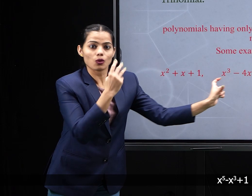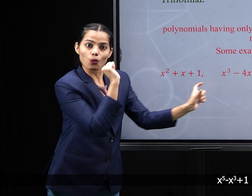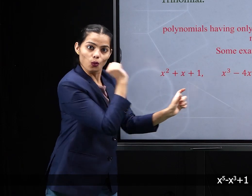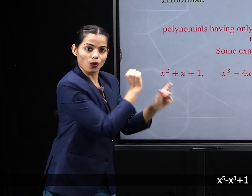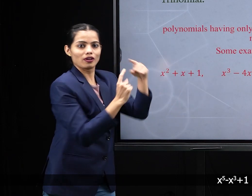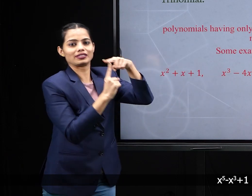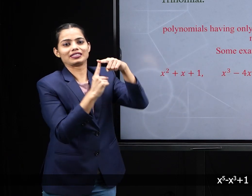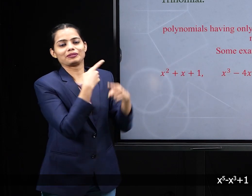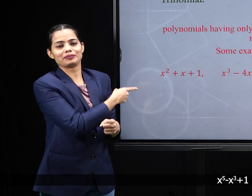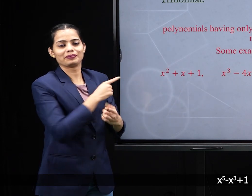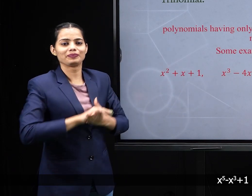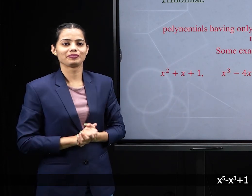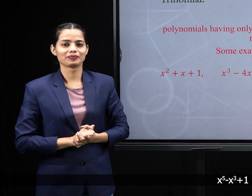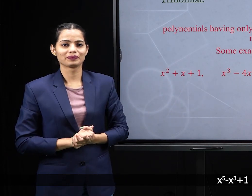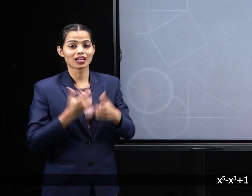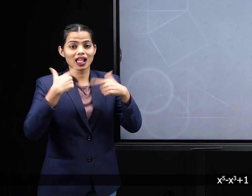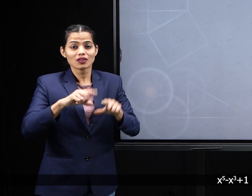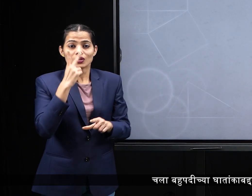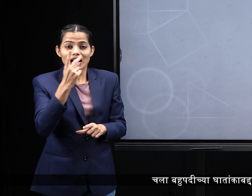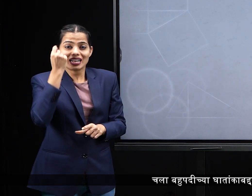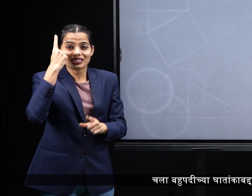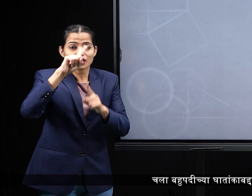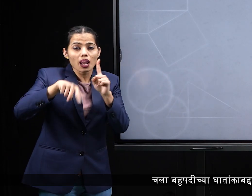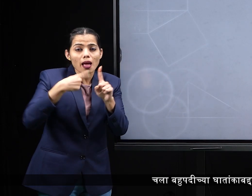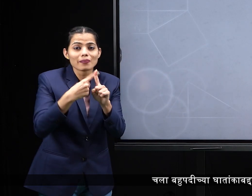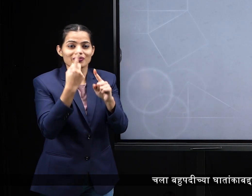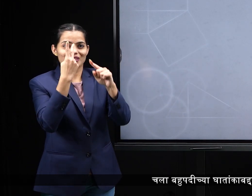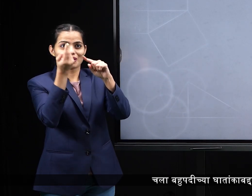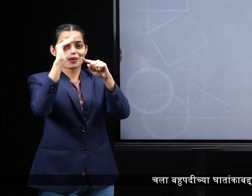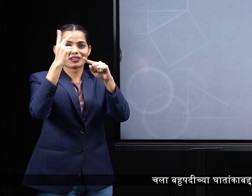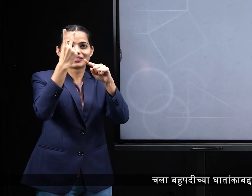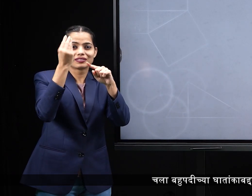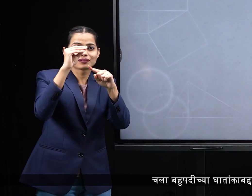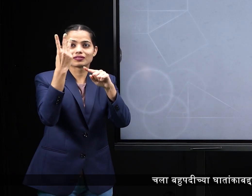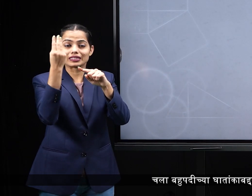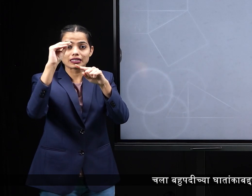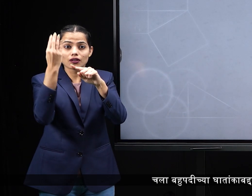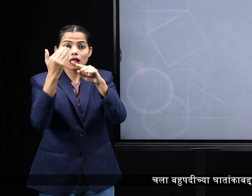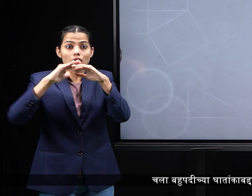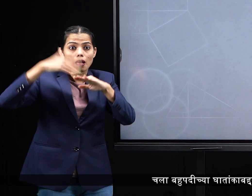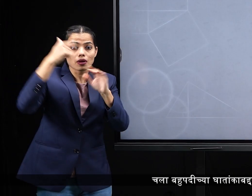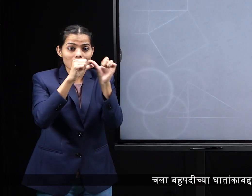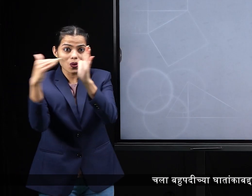power 3 plus 1. चला बहुपदीच्या घातांकाबद्दल समजून घेऊया.